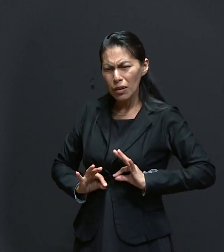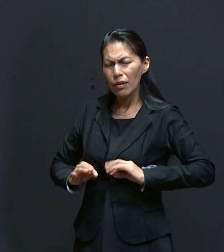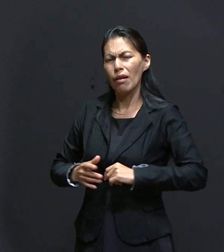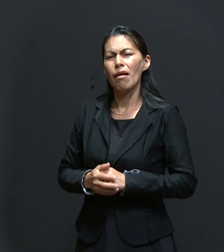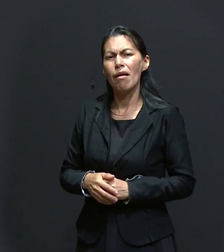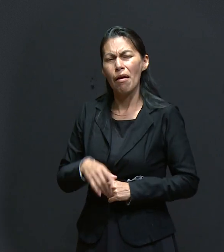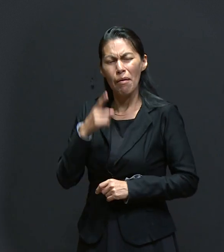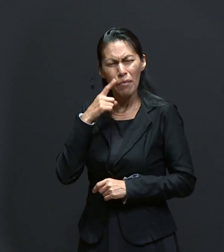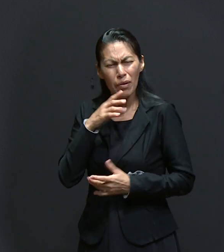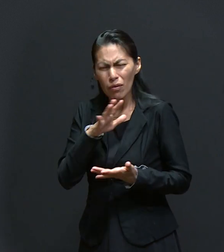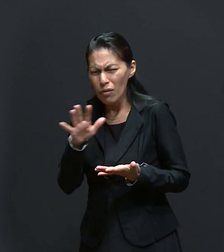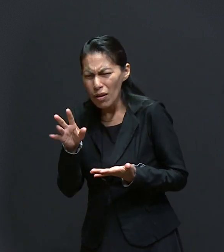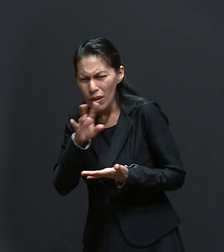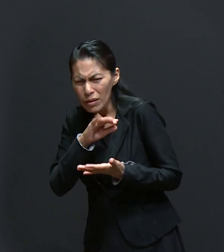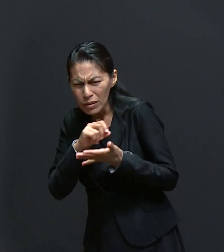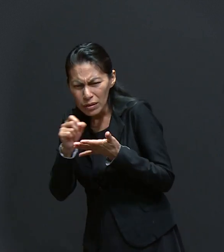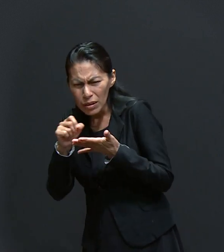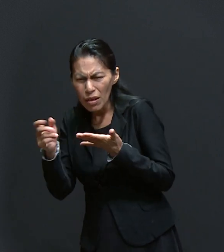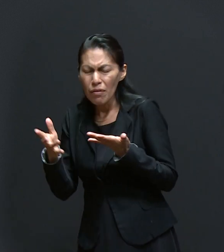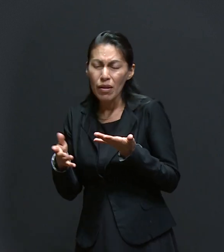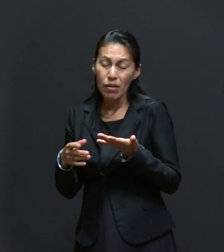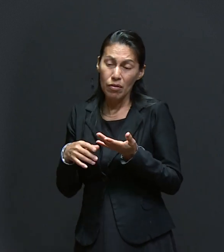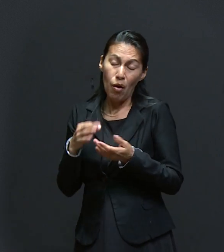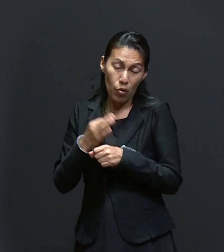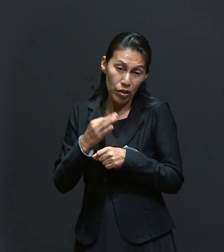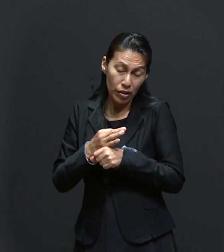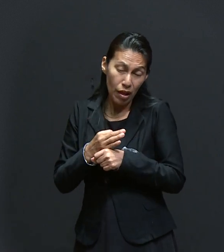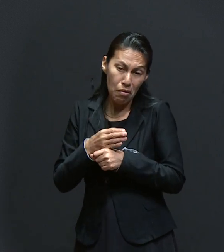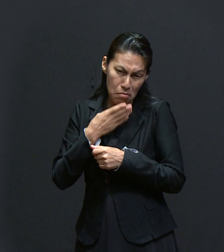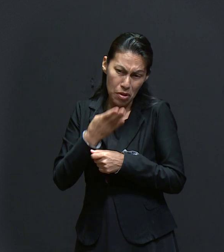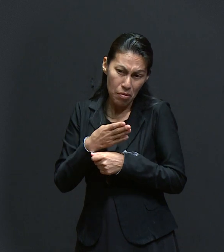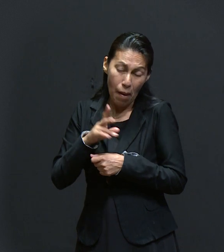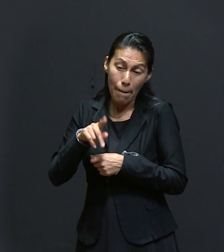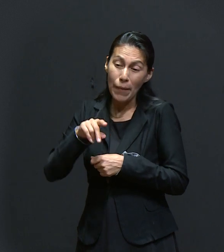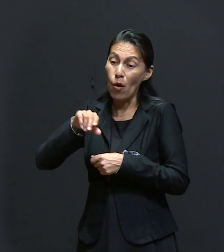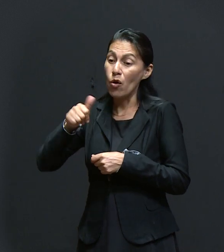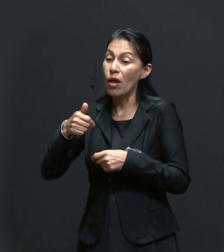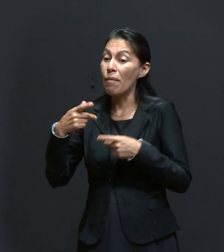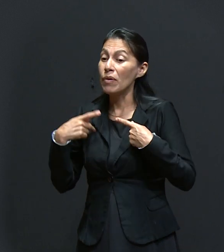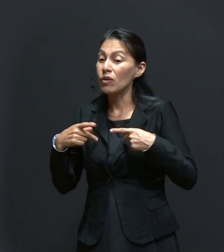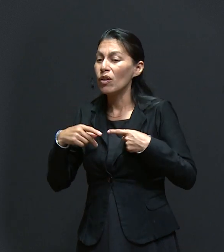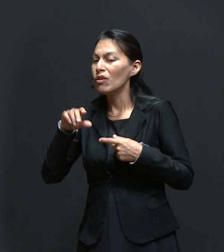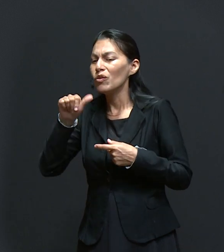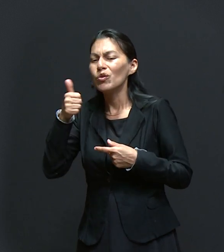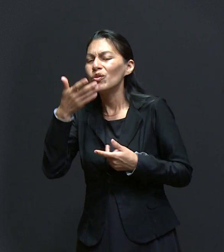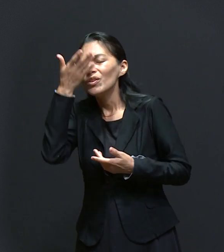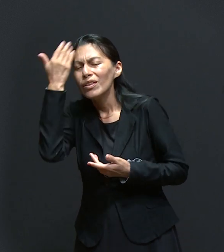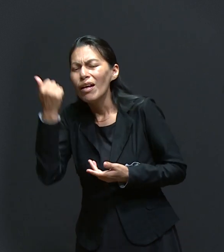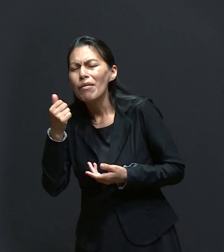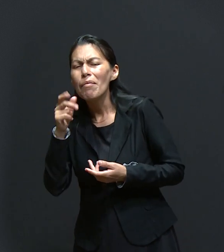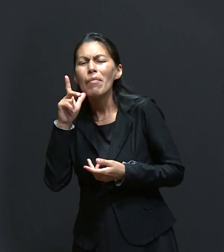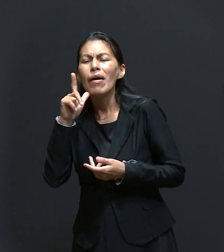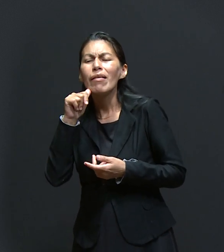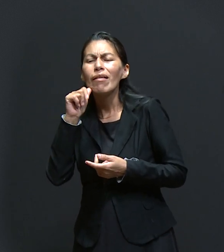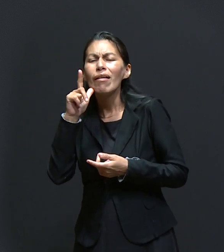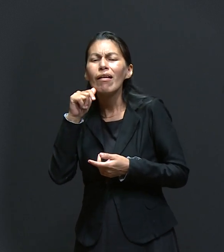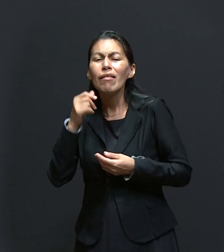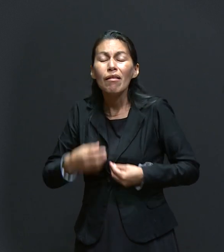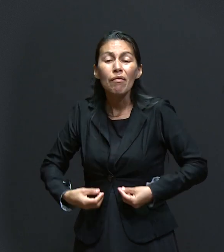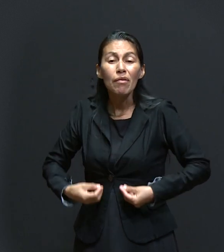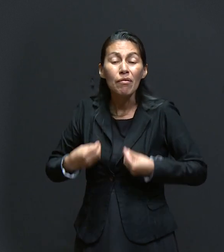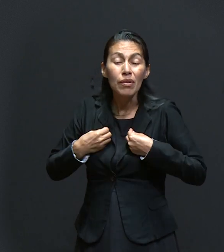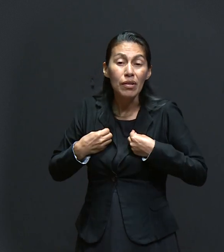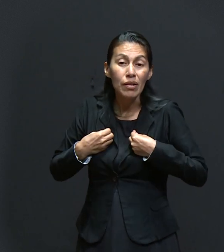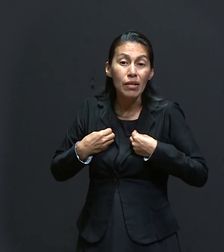libertad con personas que vive ahí leyendo lo que escriben dicen no sabemos si vamos a ver mañana las personas que llegaron hoy